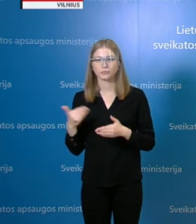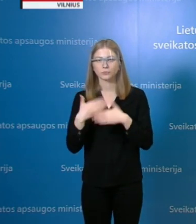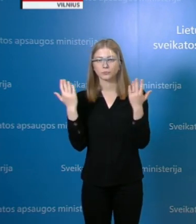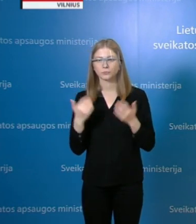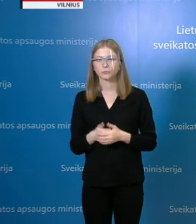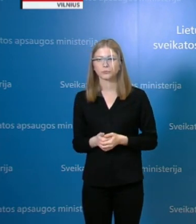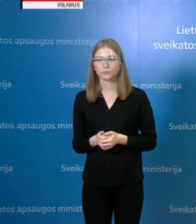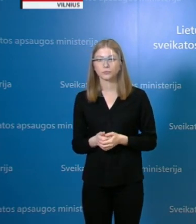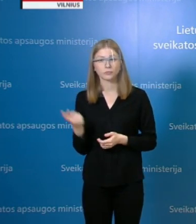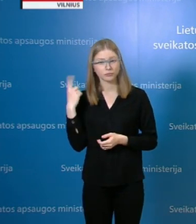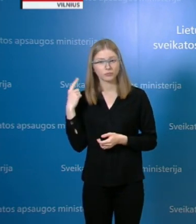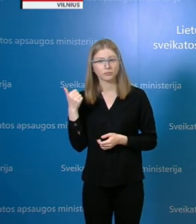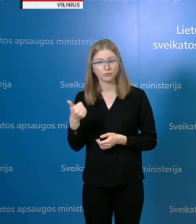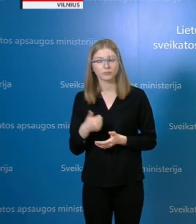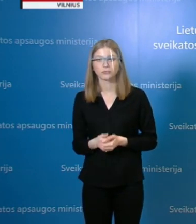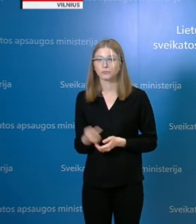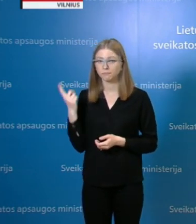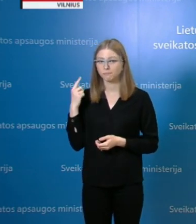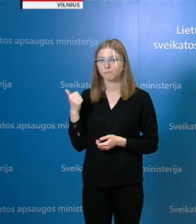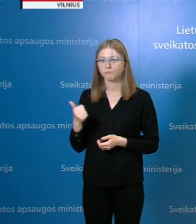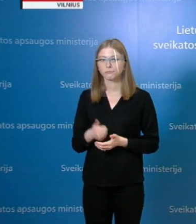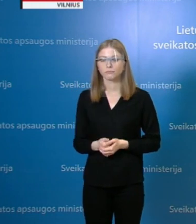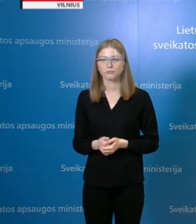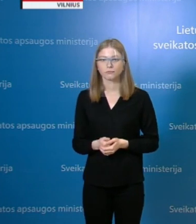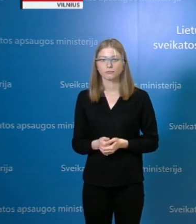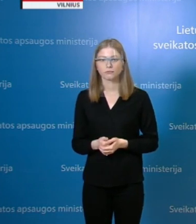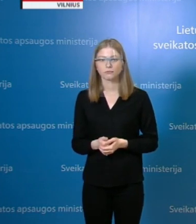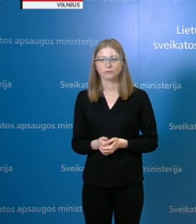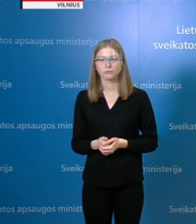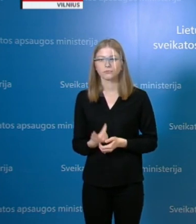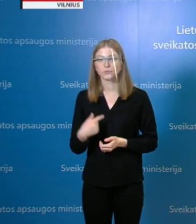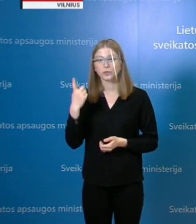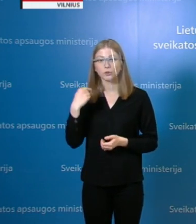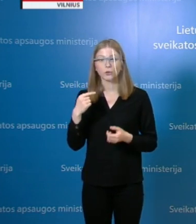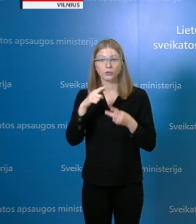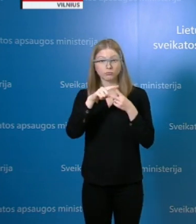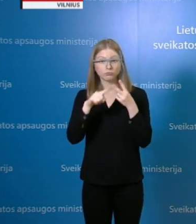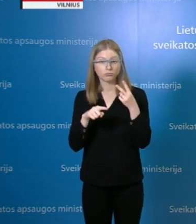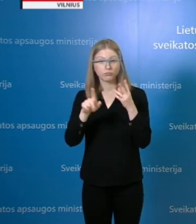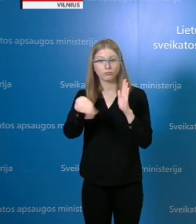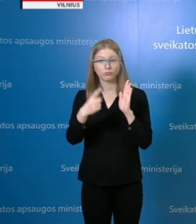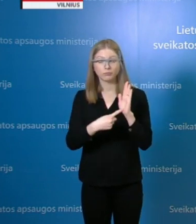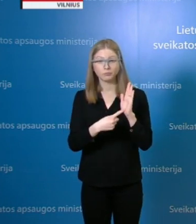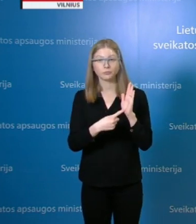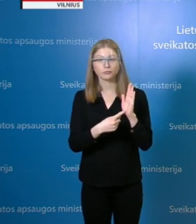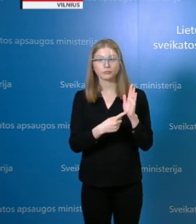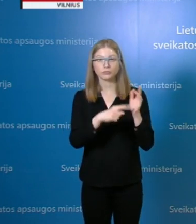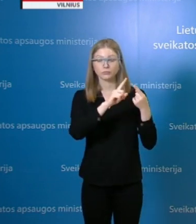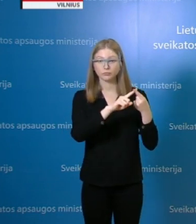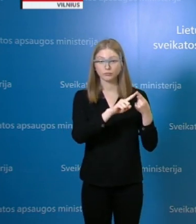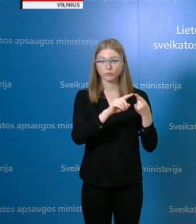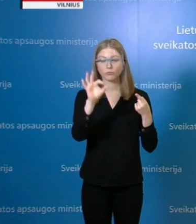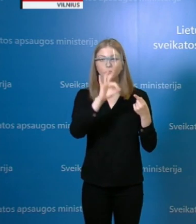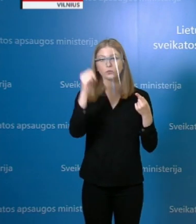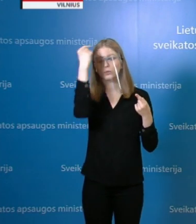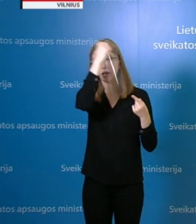Taip, girdime. Taip, girdim. Tai aš turėčiau kelis klausimus pono ministrui. Pirmiausia, norėjau paklausti dėl asmens